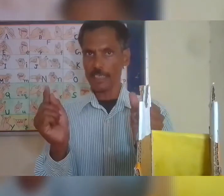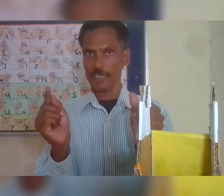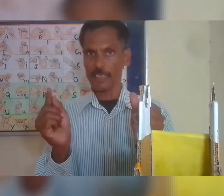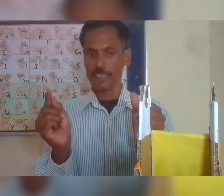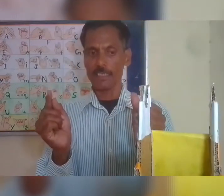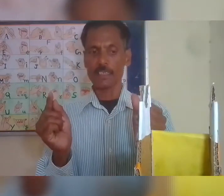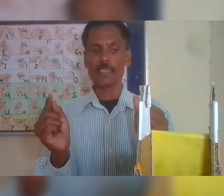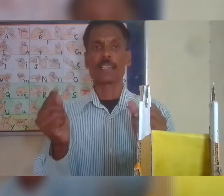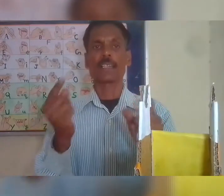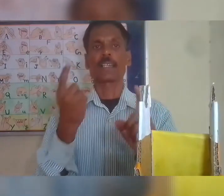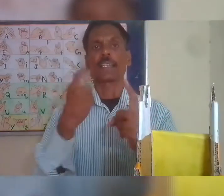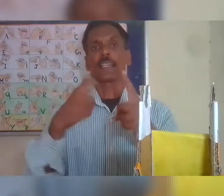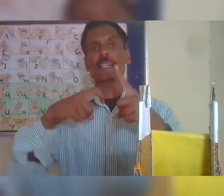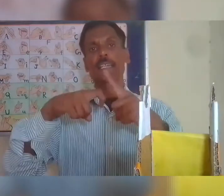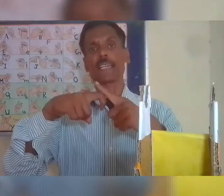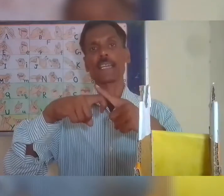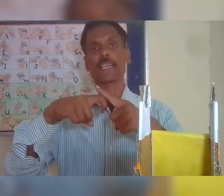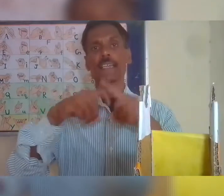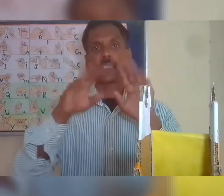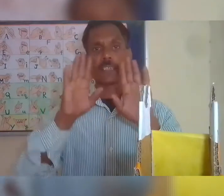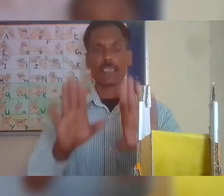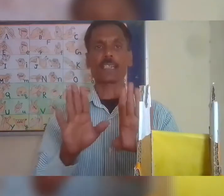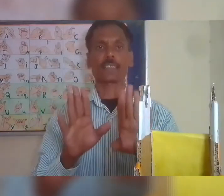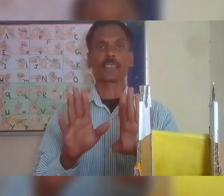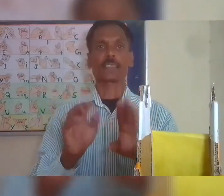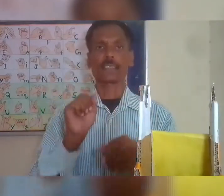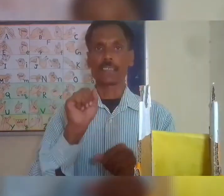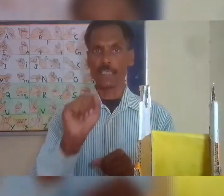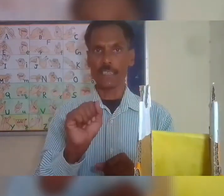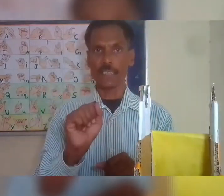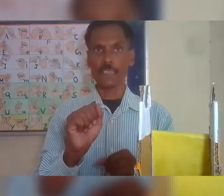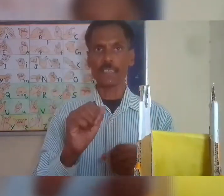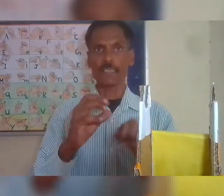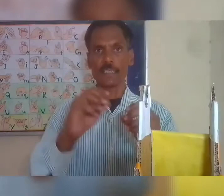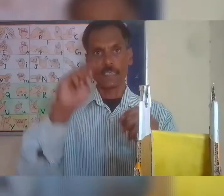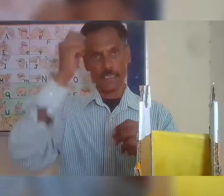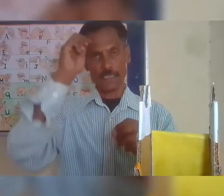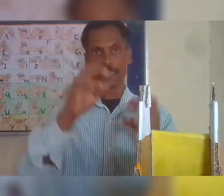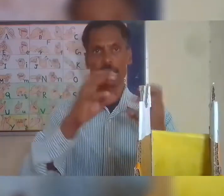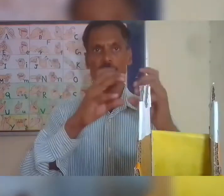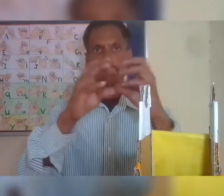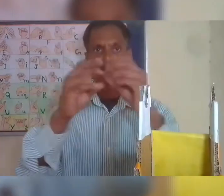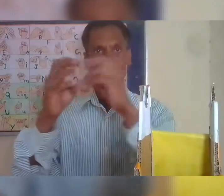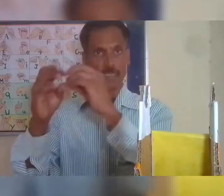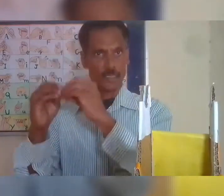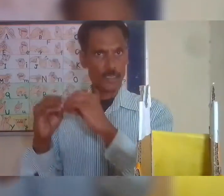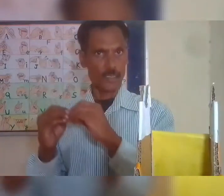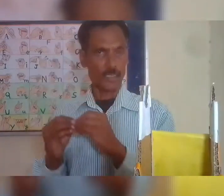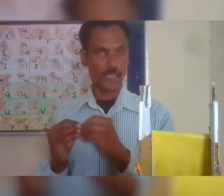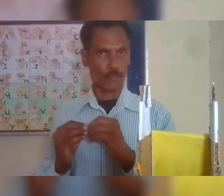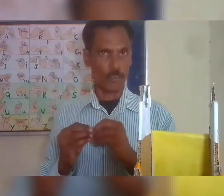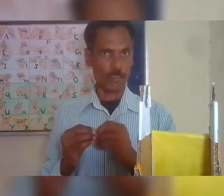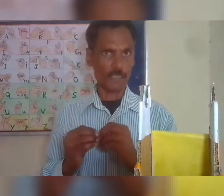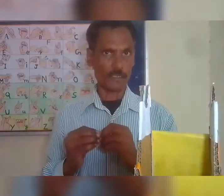के तक के इंगलिस अल्फावेट